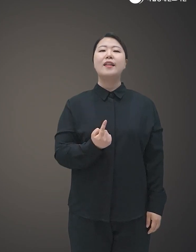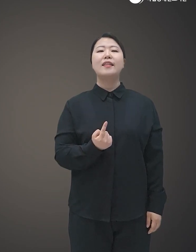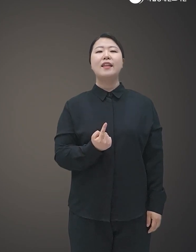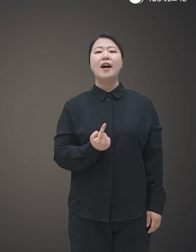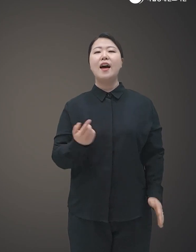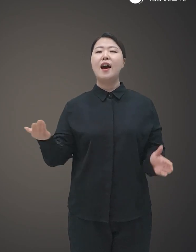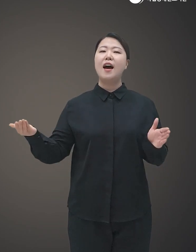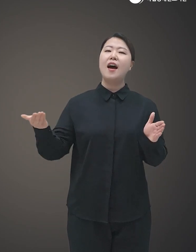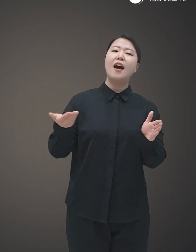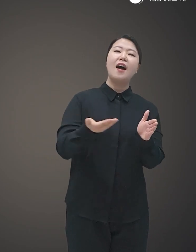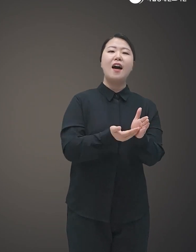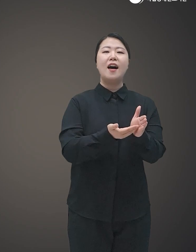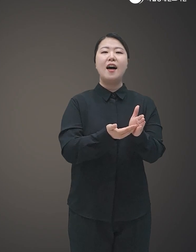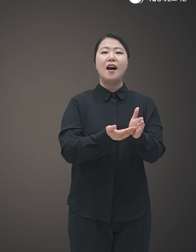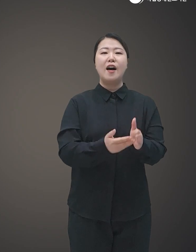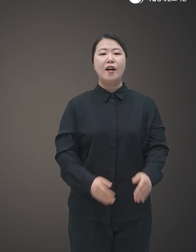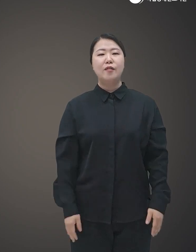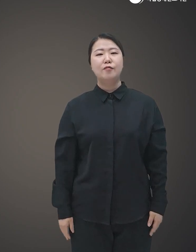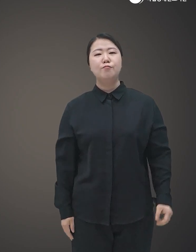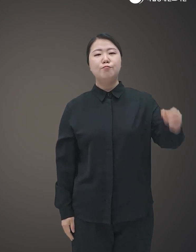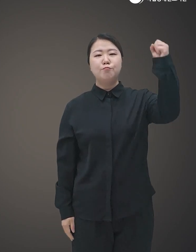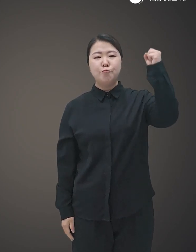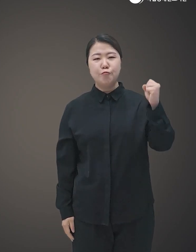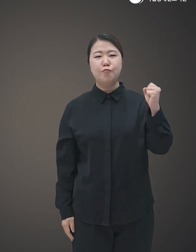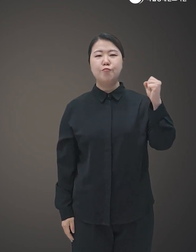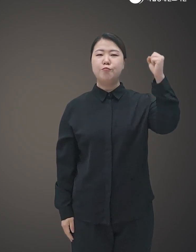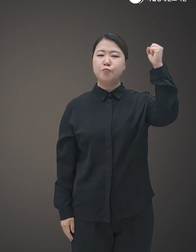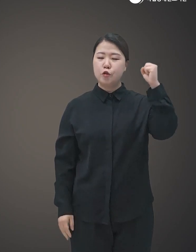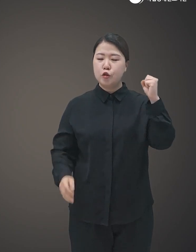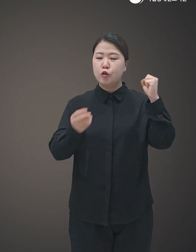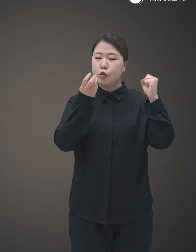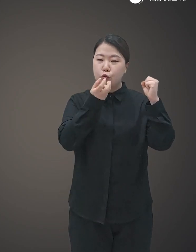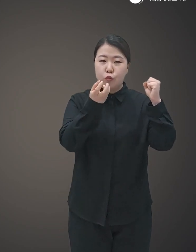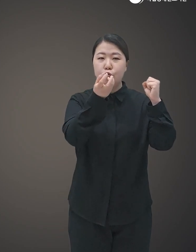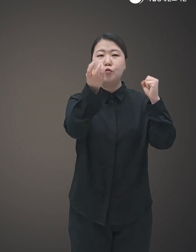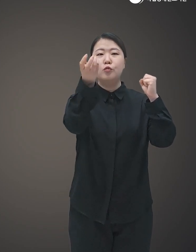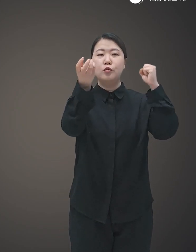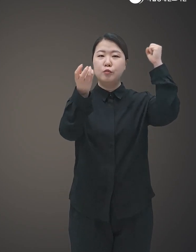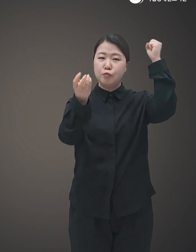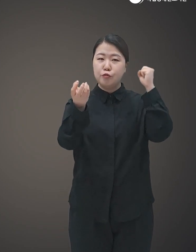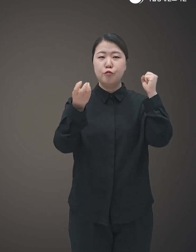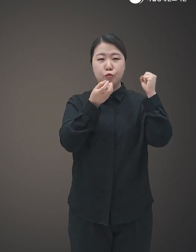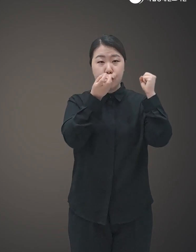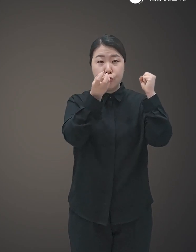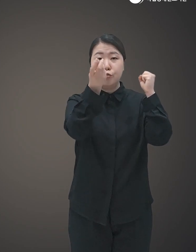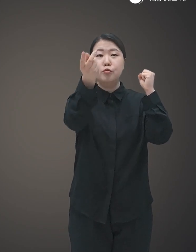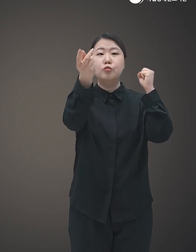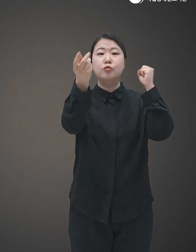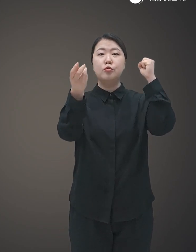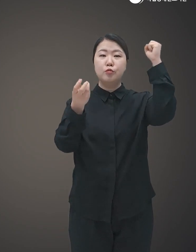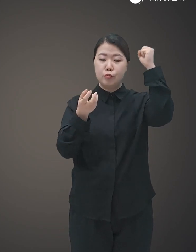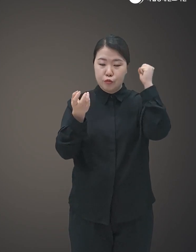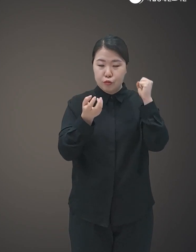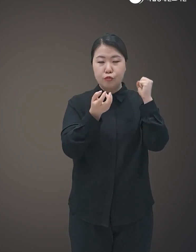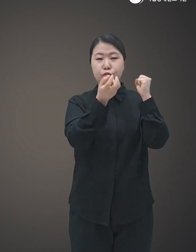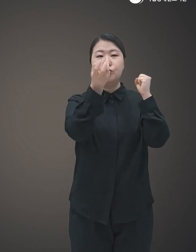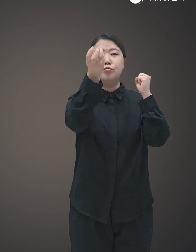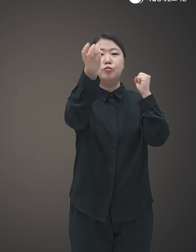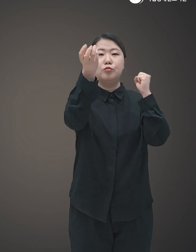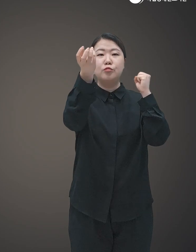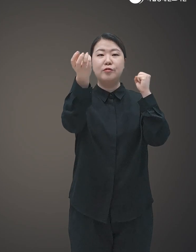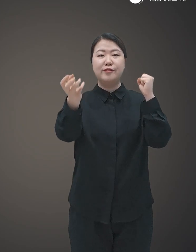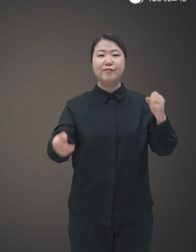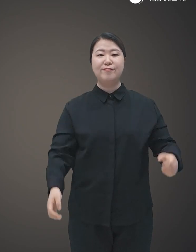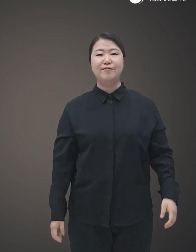내가 왔다. 뿌, 뿌, 뿌,